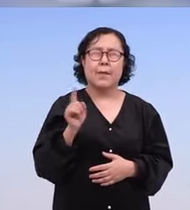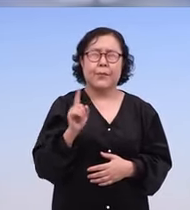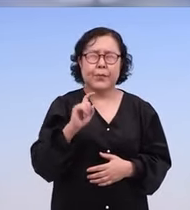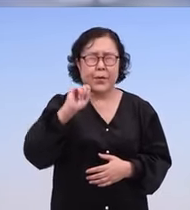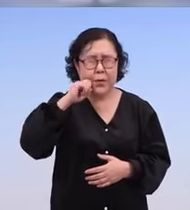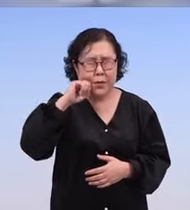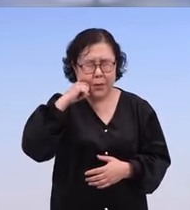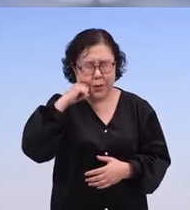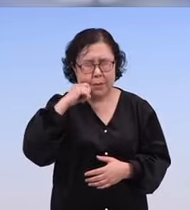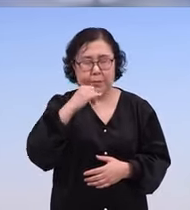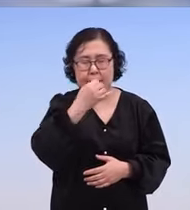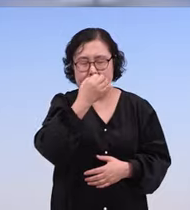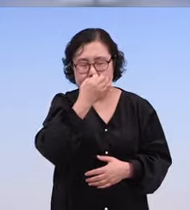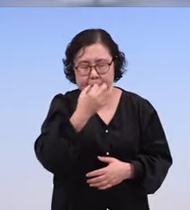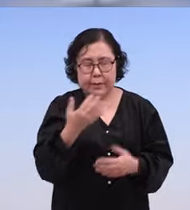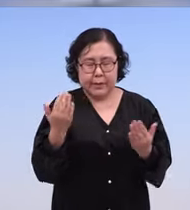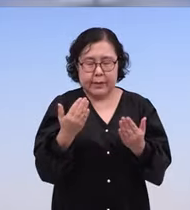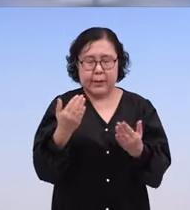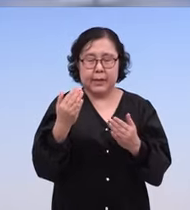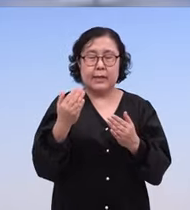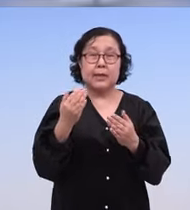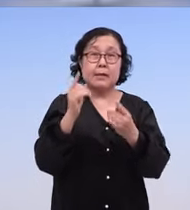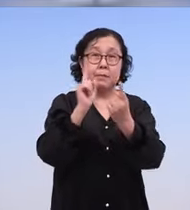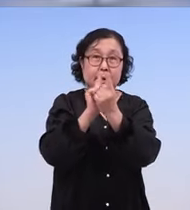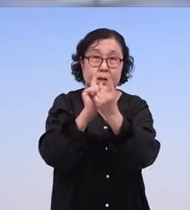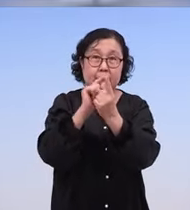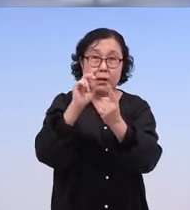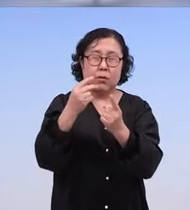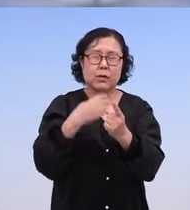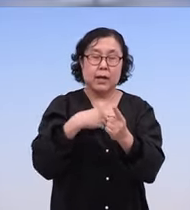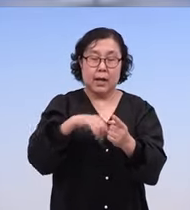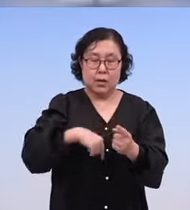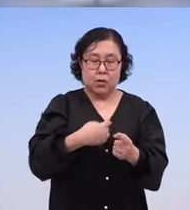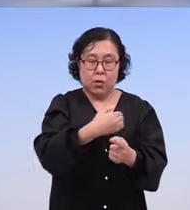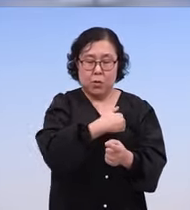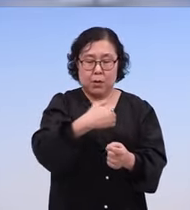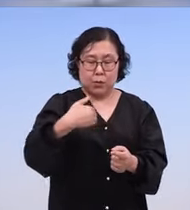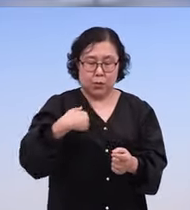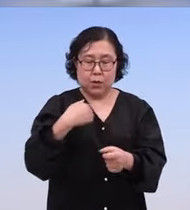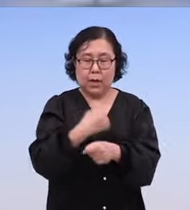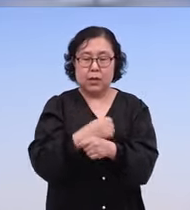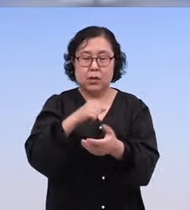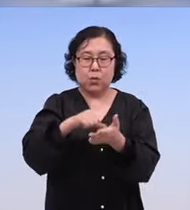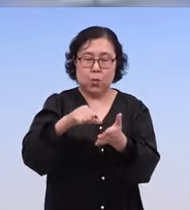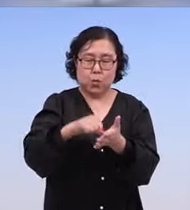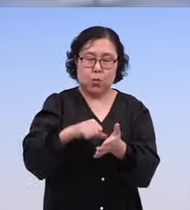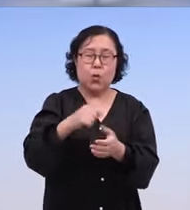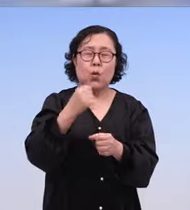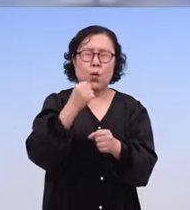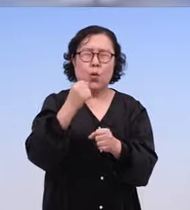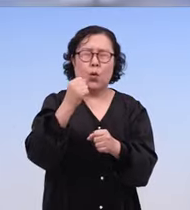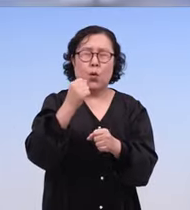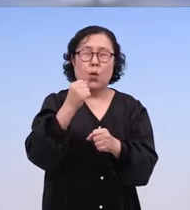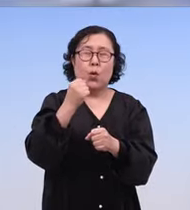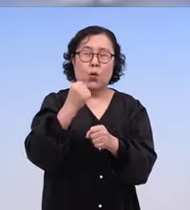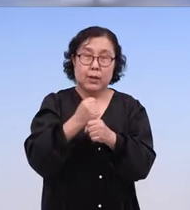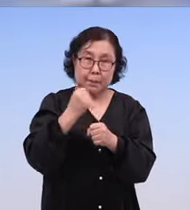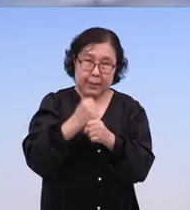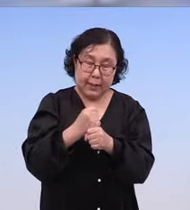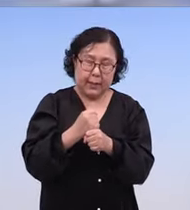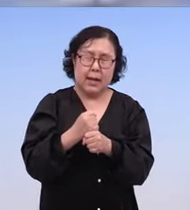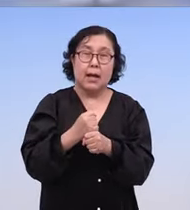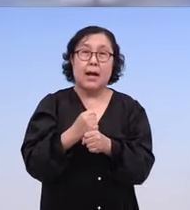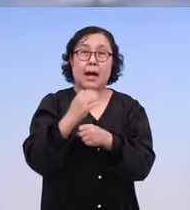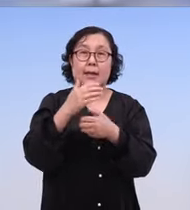어떤 어려움과 난간이 찾아오더라도 그것을 자족 연습하는 도구로 삼아버리겠다. 자족을